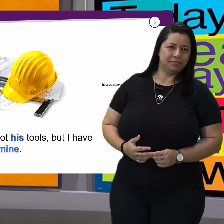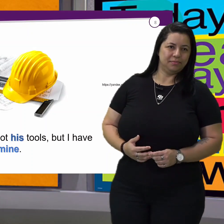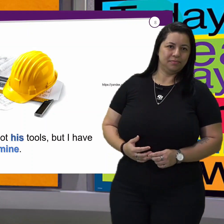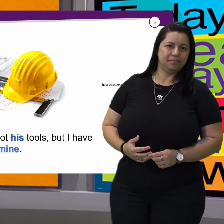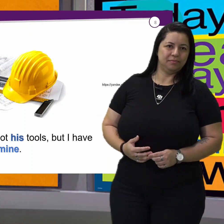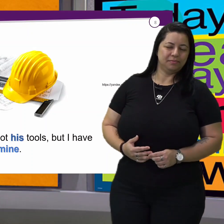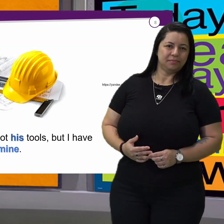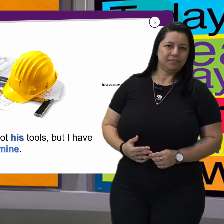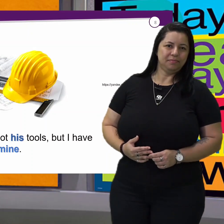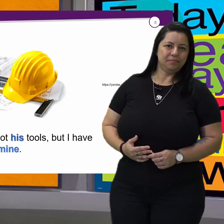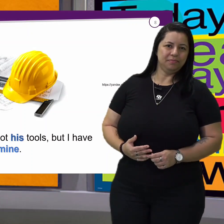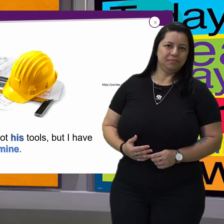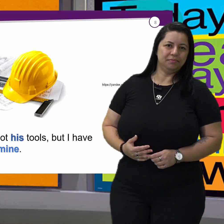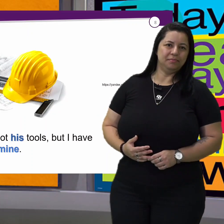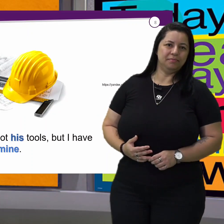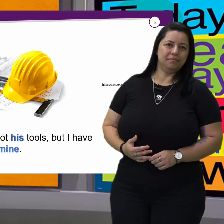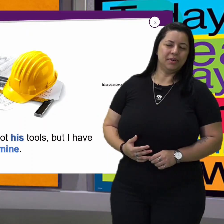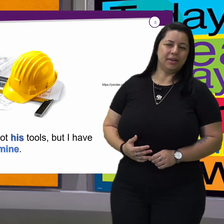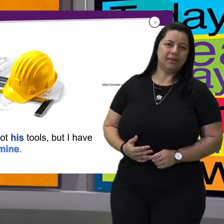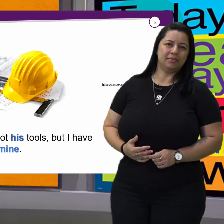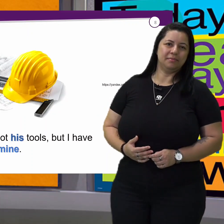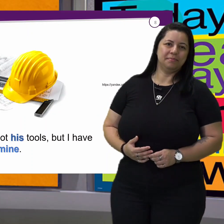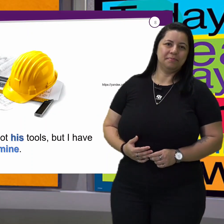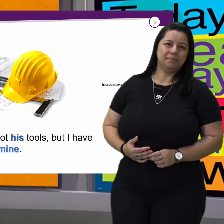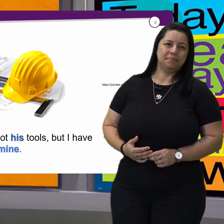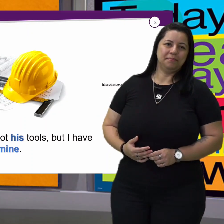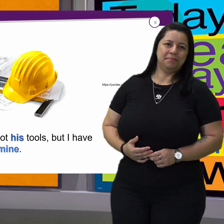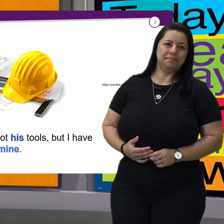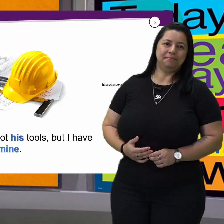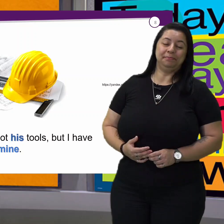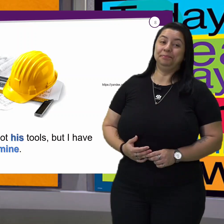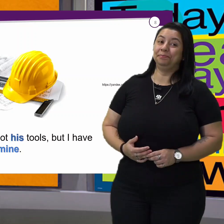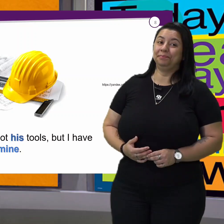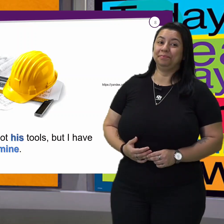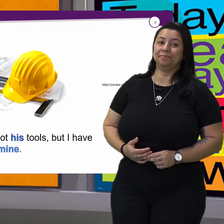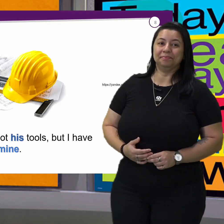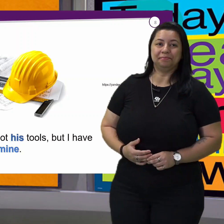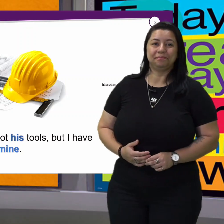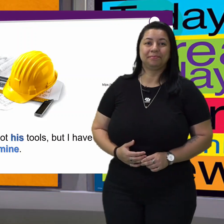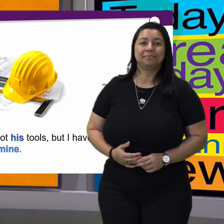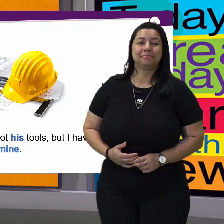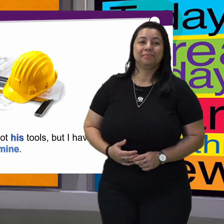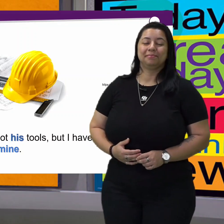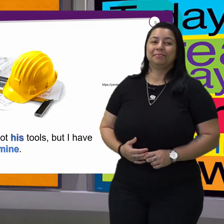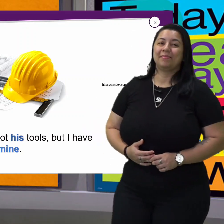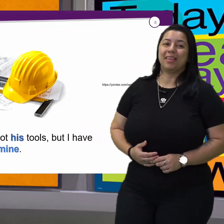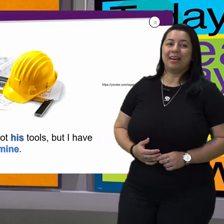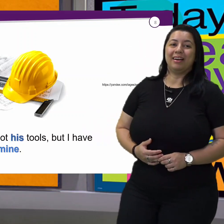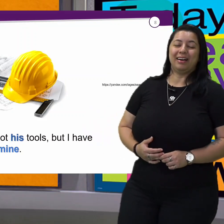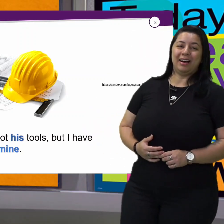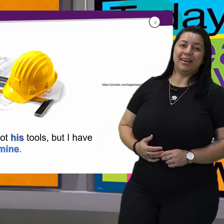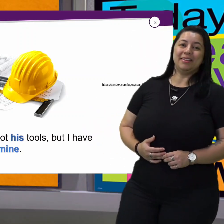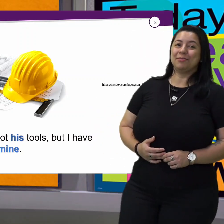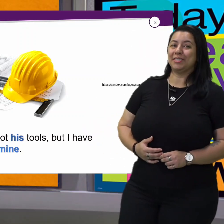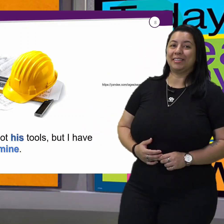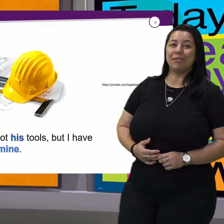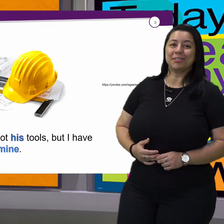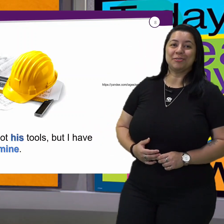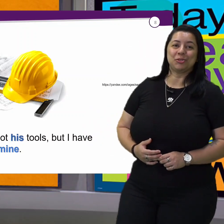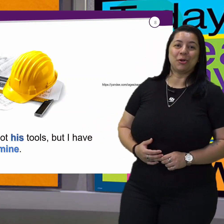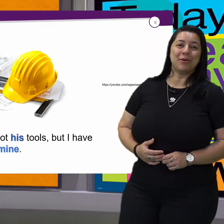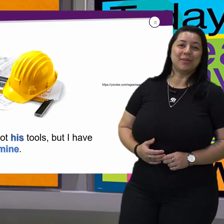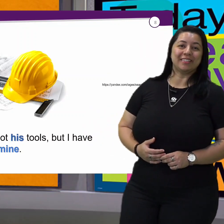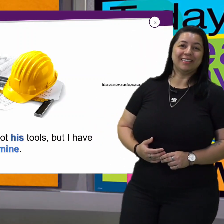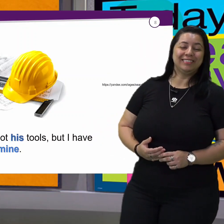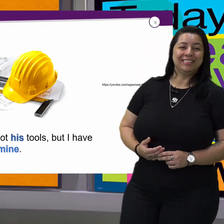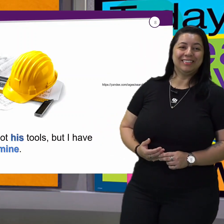The engineer forgot his tools, but I have mine. Eu tenho aqui duas